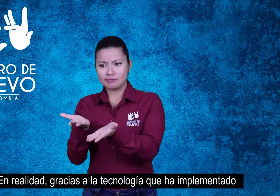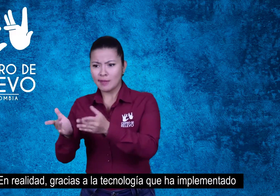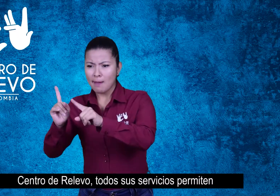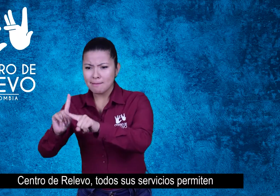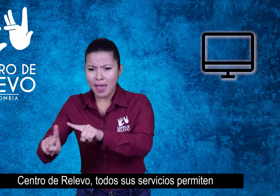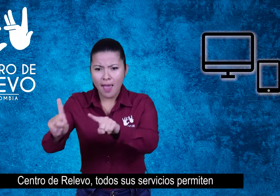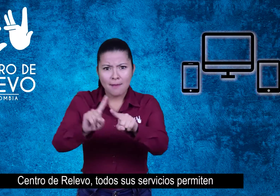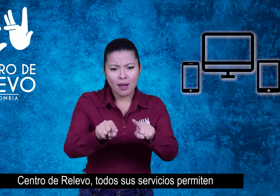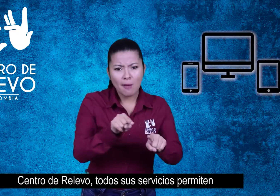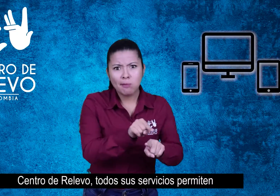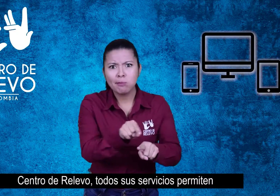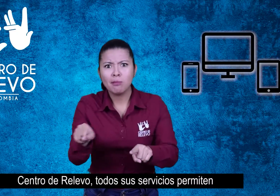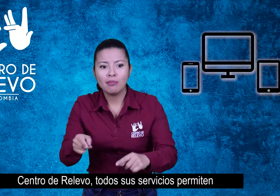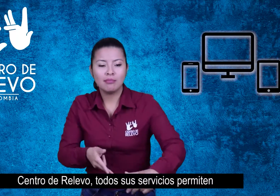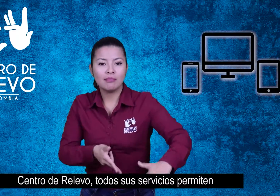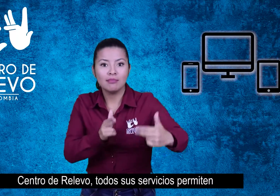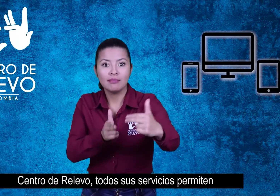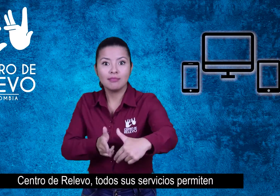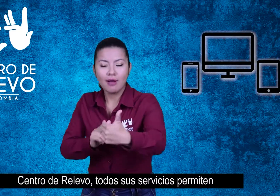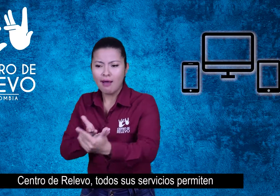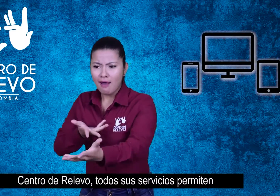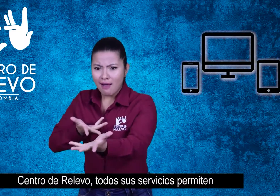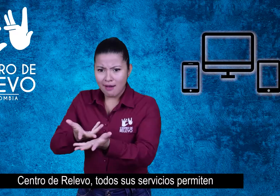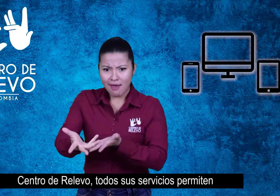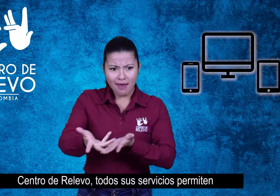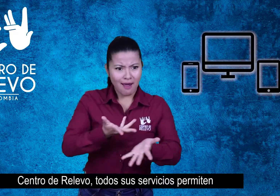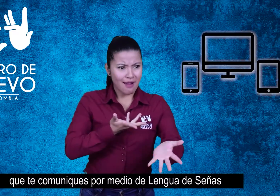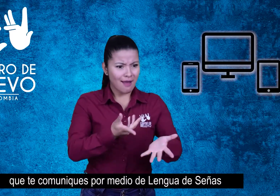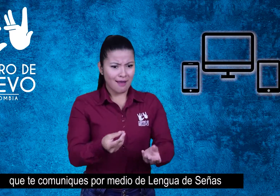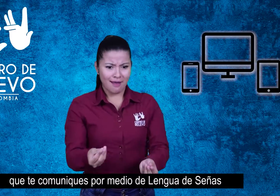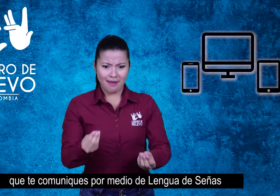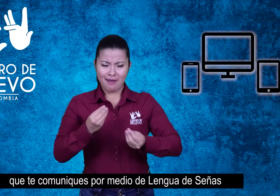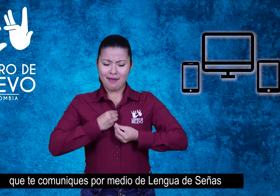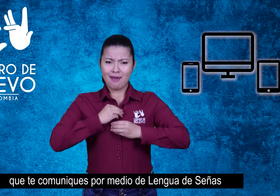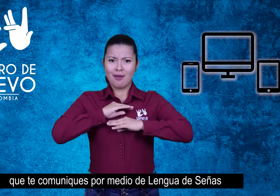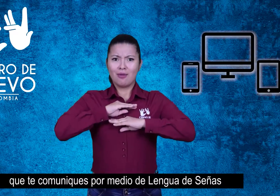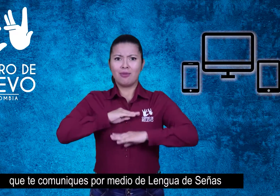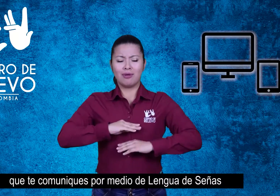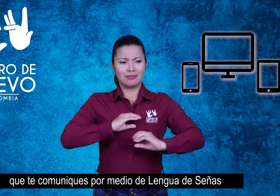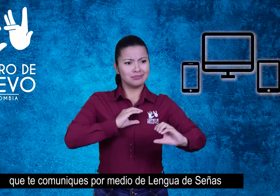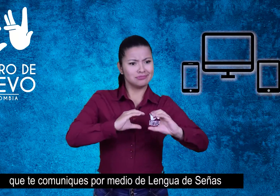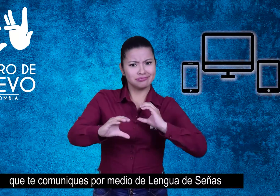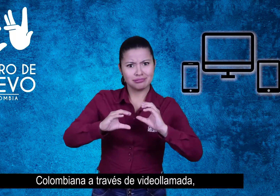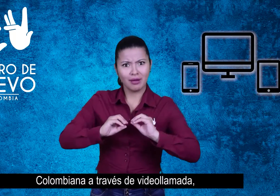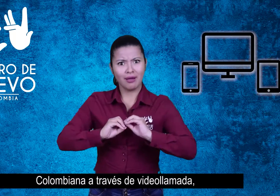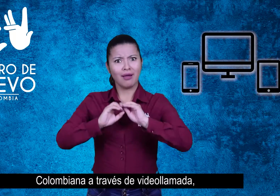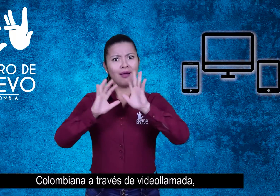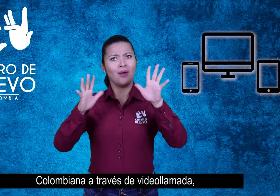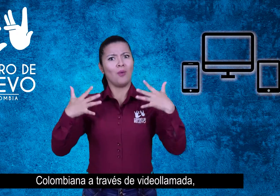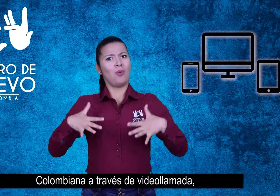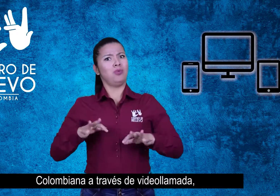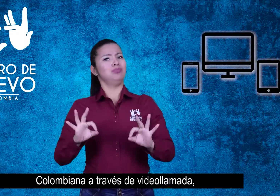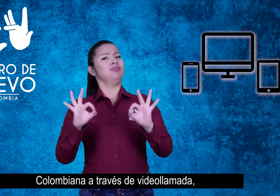implementado Centro de Relevo, todos sus servicios permiten que te comuniques por medio de lengua de señas colombiana a través de